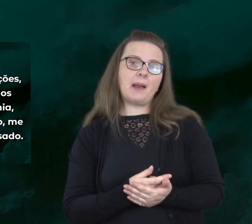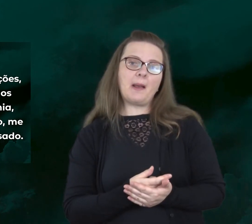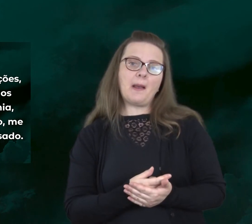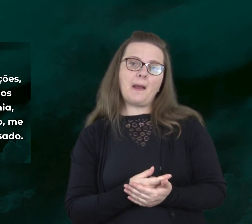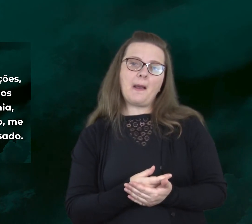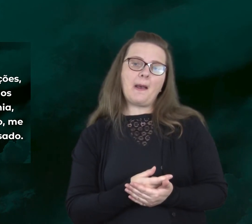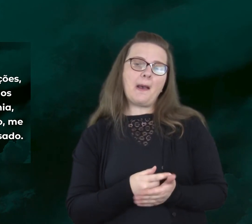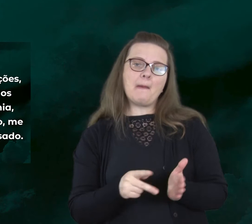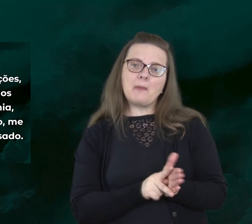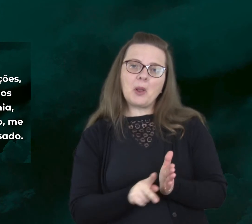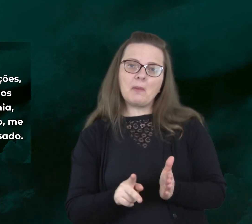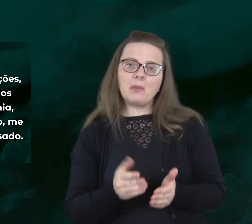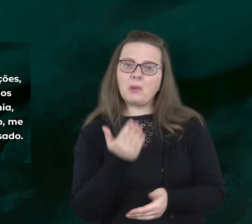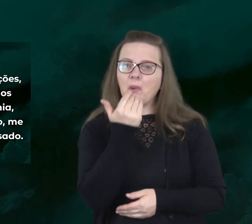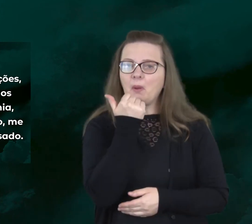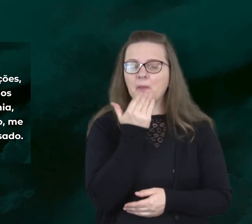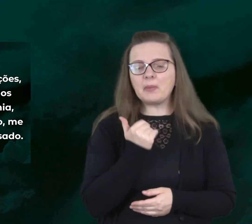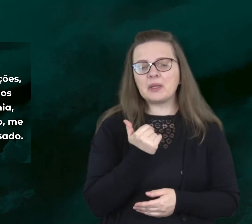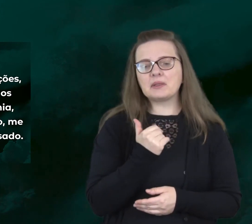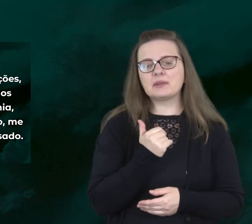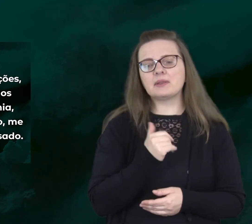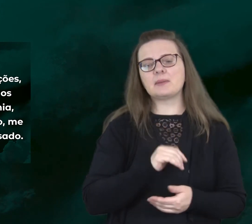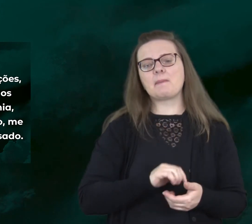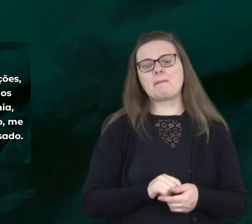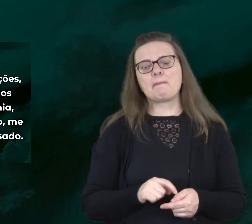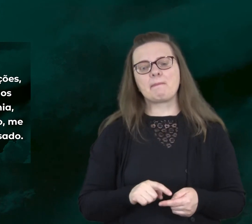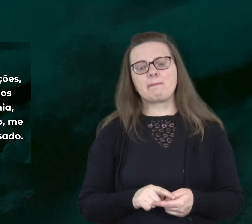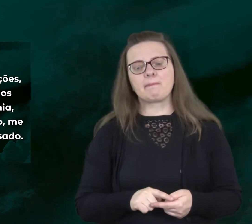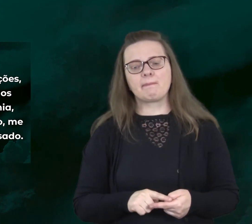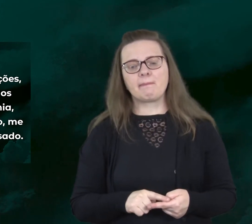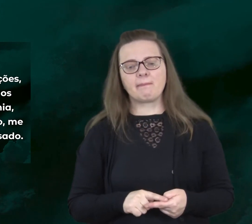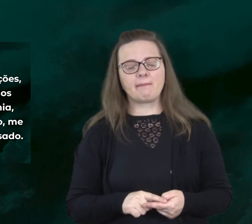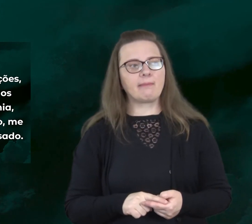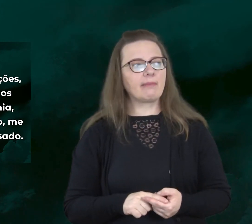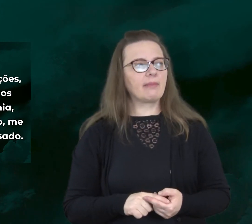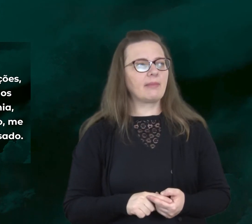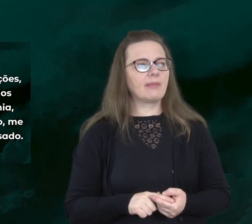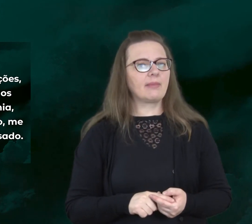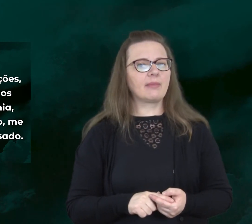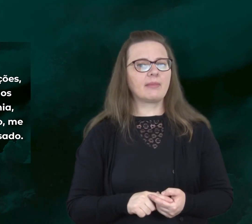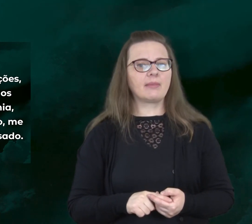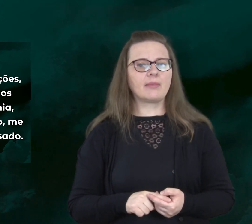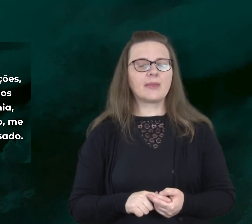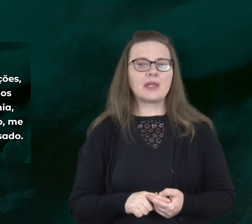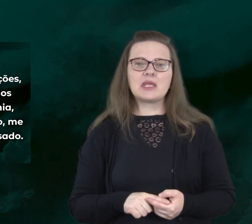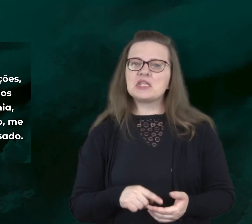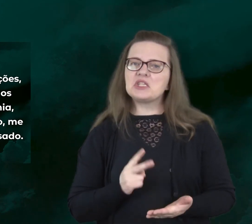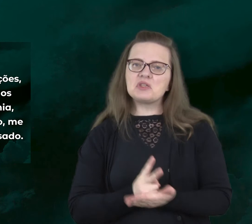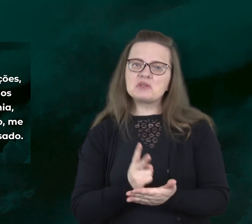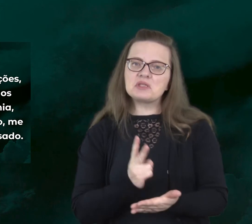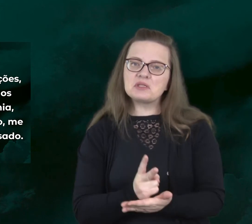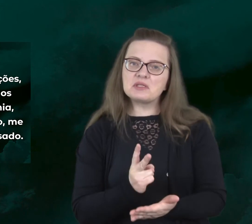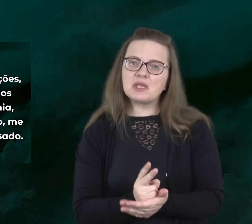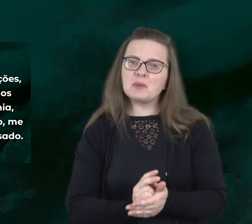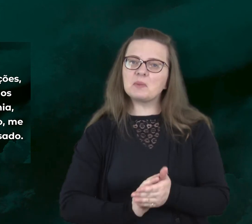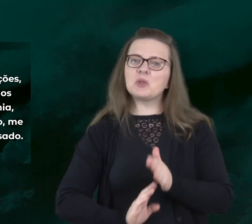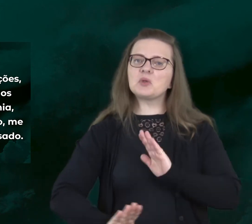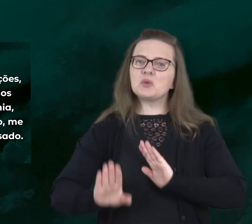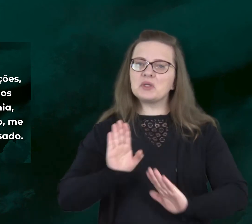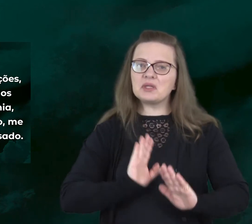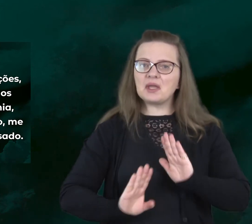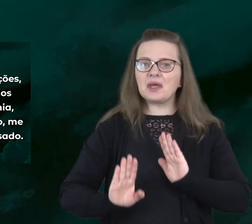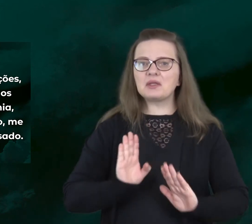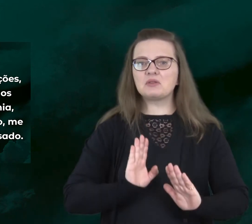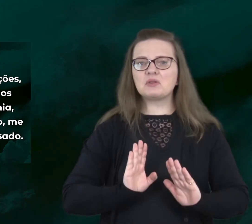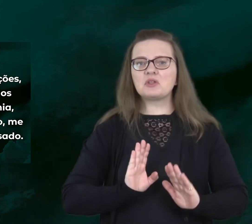quando vieram da Macedônia, supriram o que me faltava. E em tudo me guardei e me guardarei de vos ser